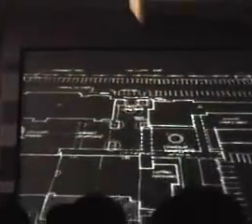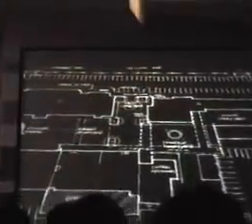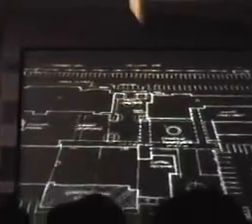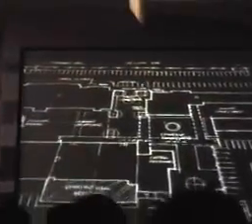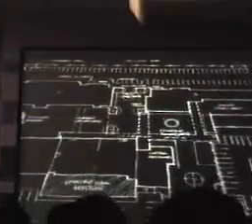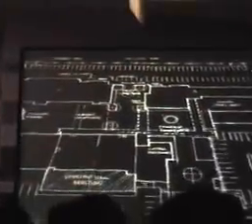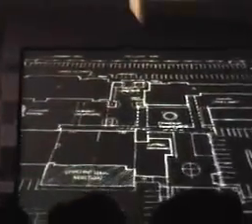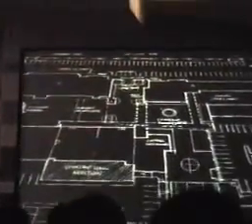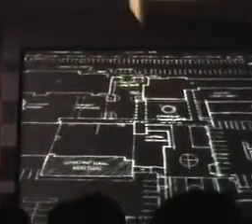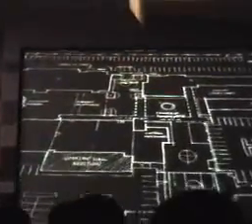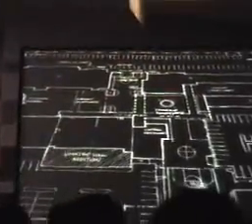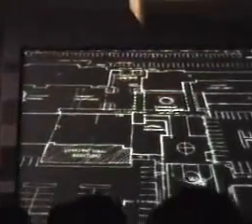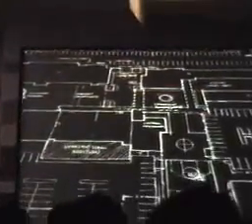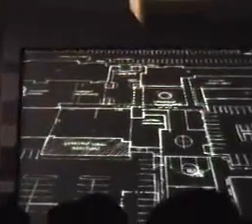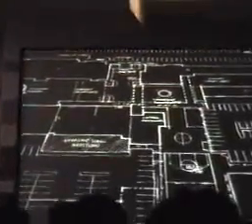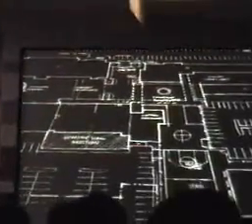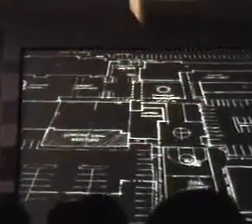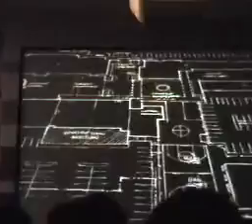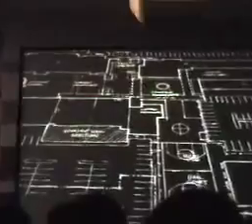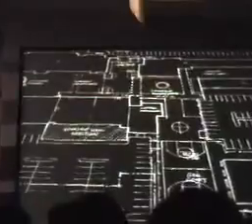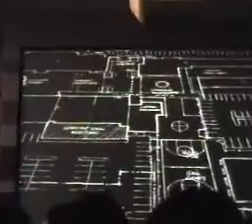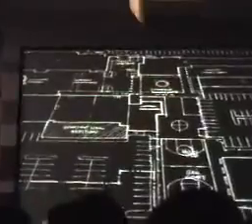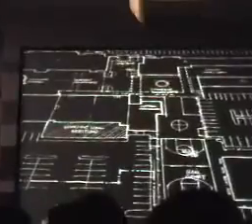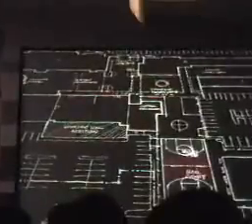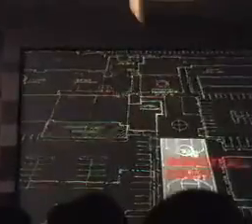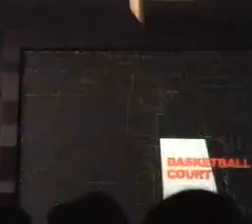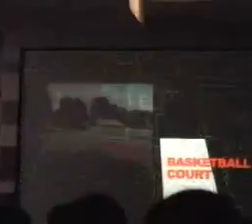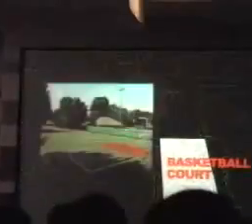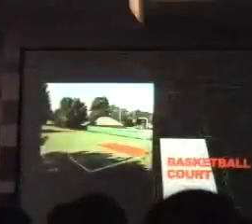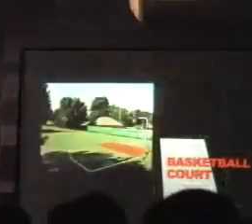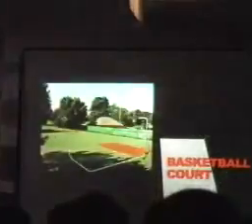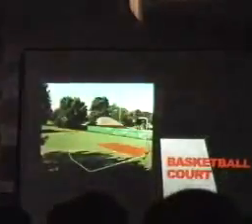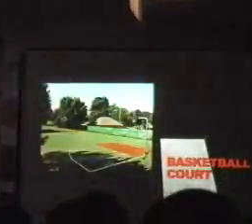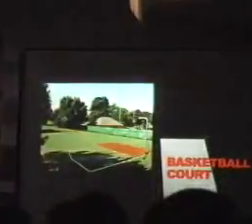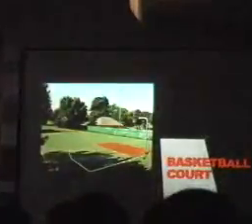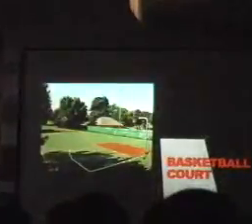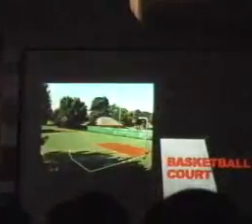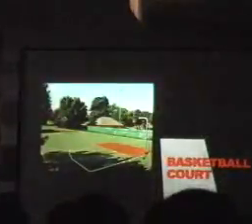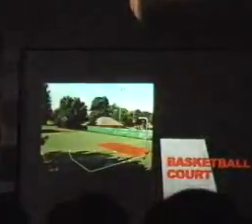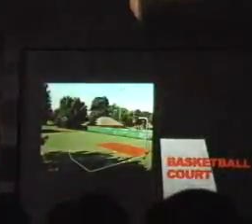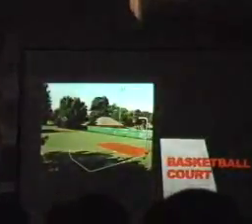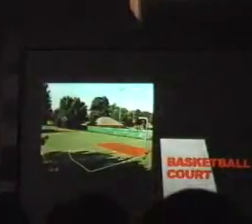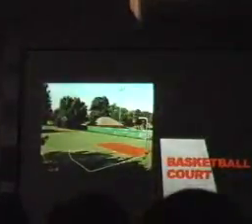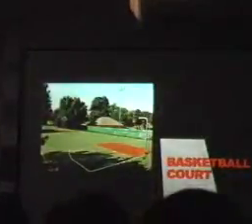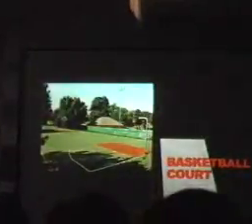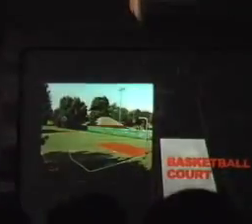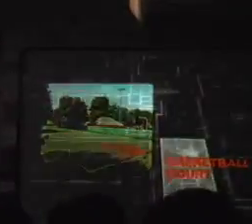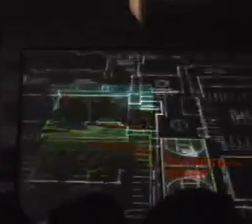쭉 또한 이 빌딩 쪽으로 내려가 보면은 거기 농구 콜트가 있습니다.